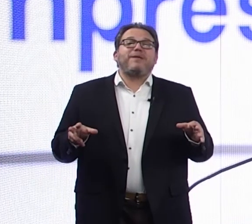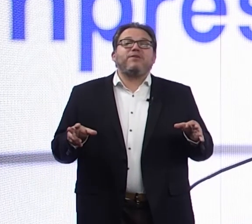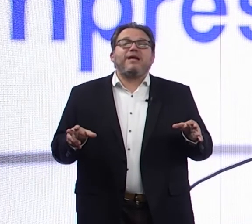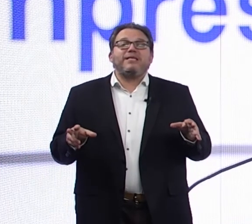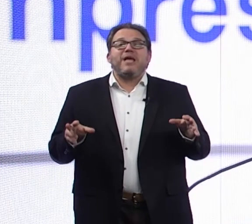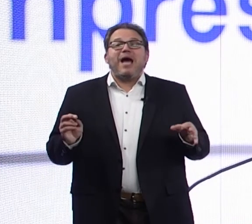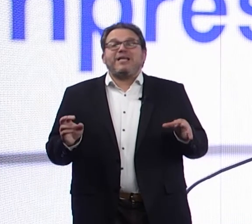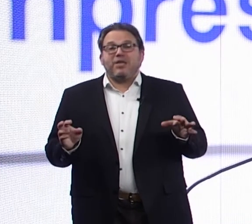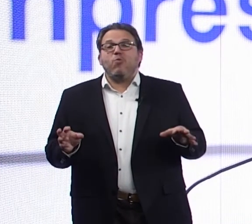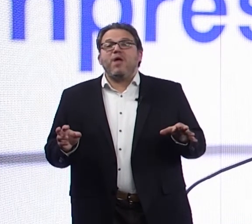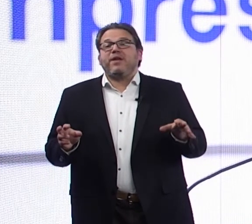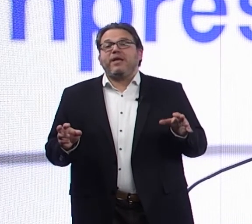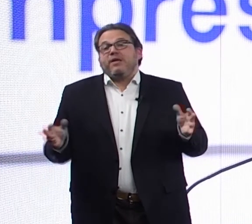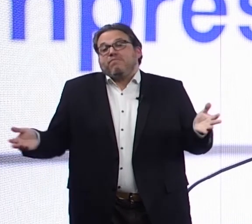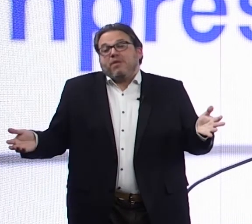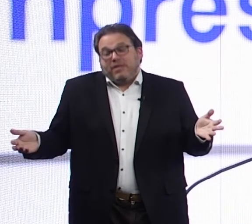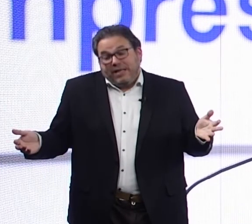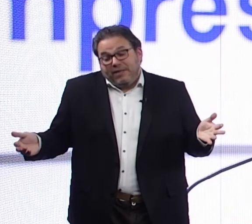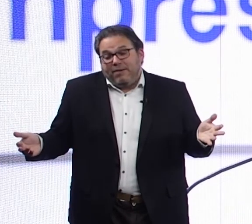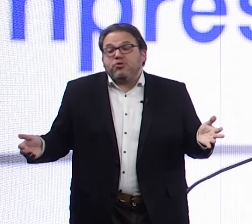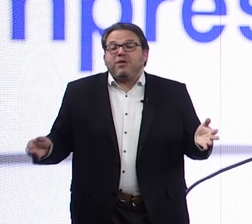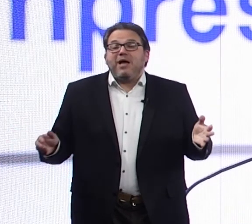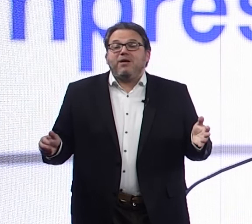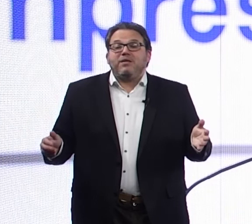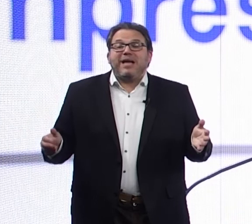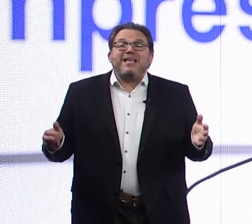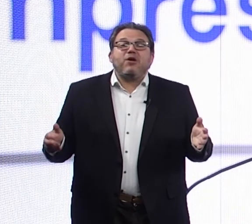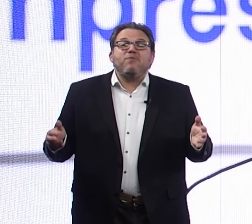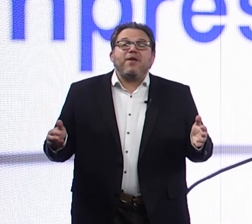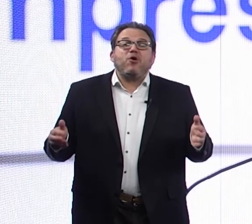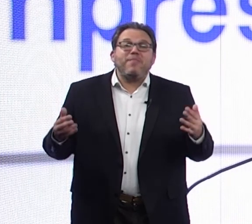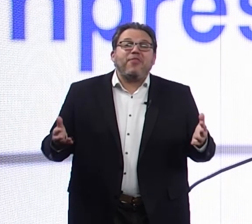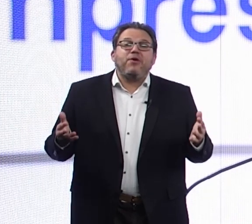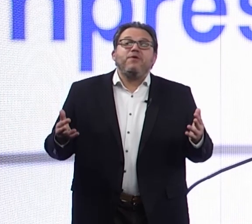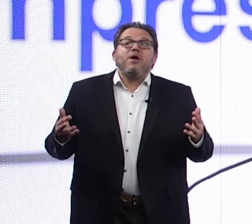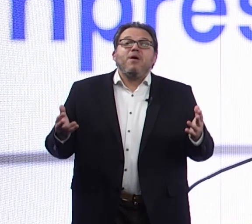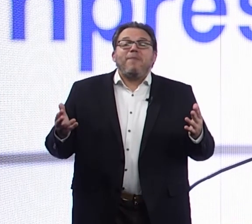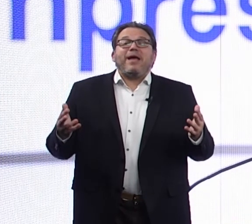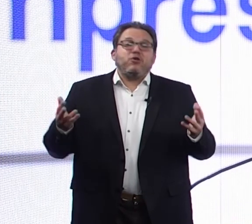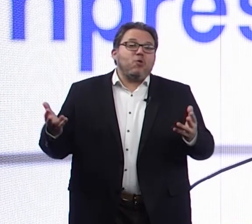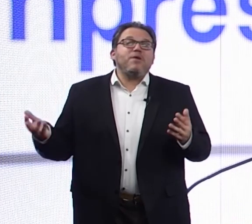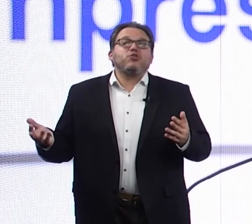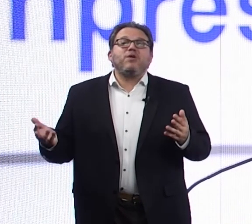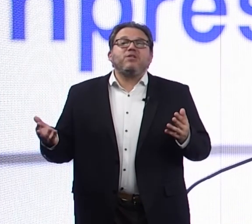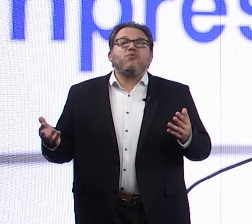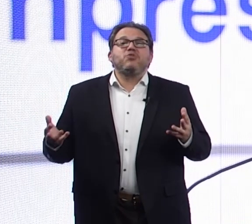a secundar que digamos haya una recomendación para que los convenios colectivos incluyan